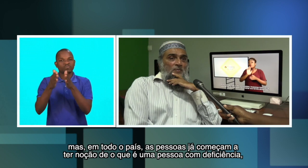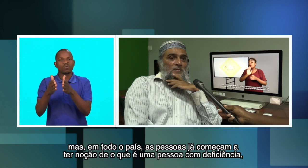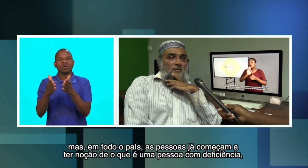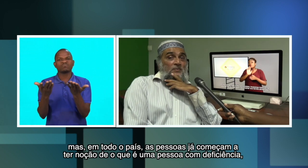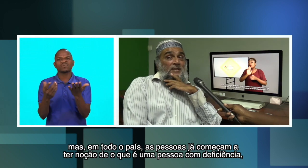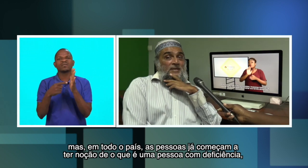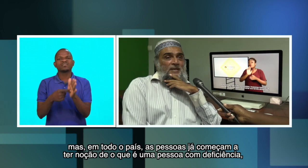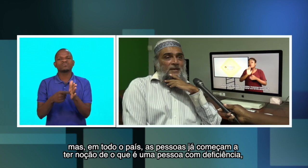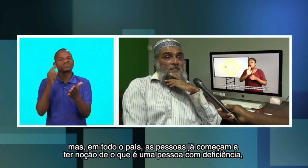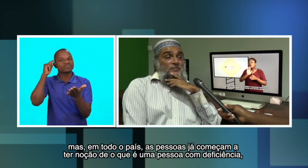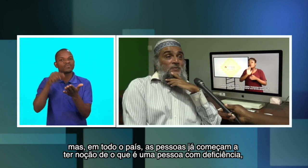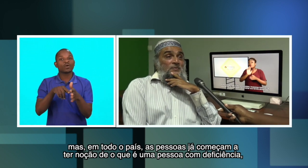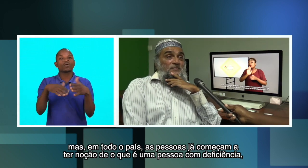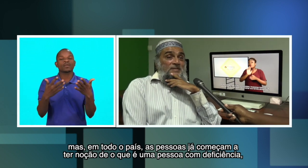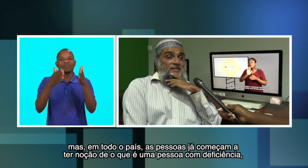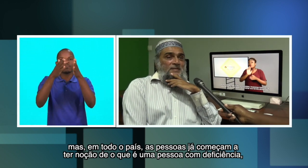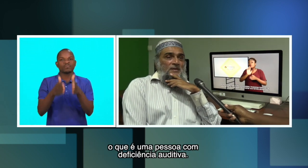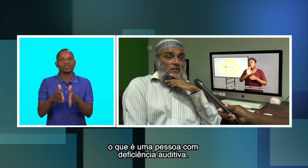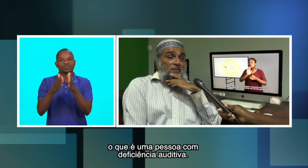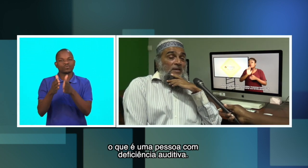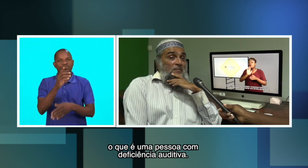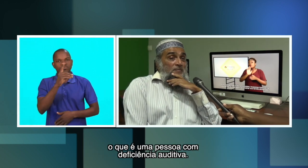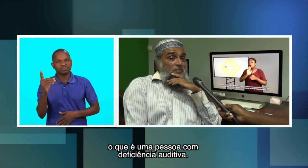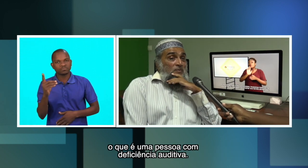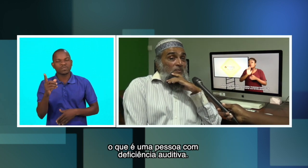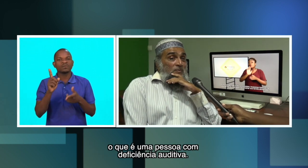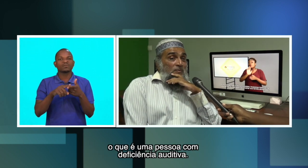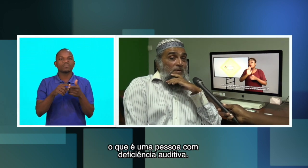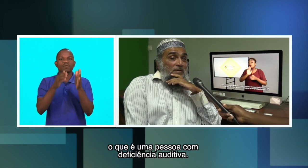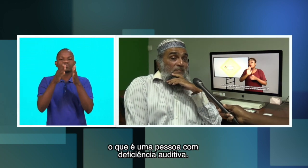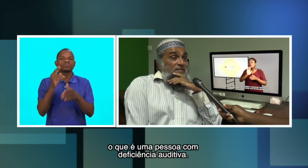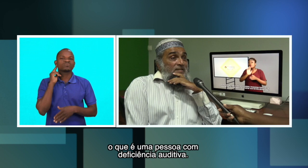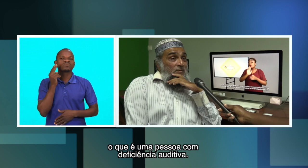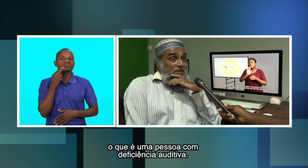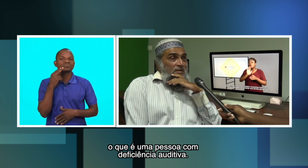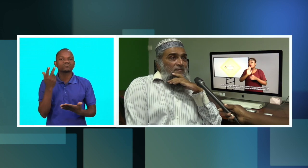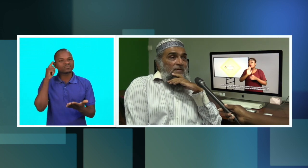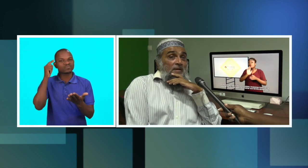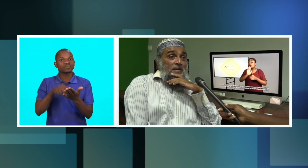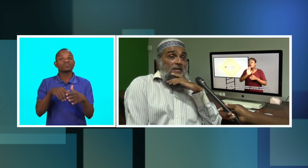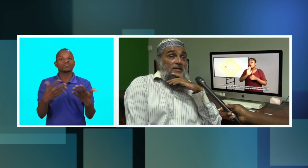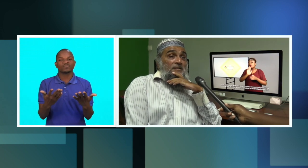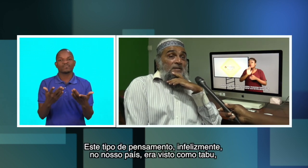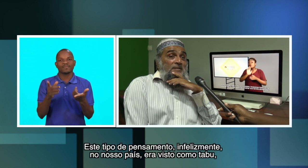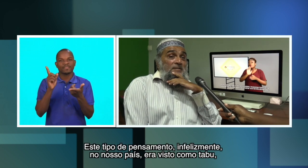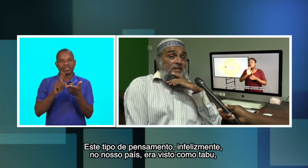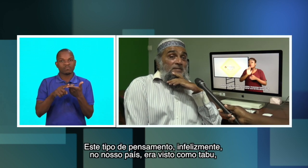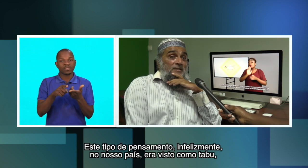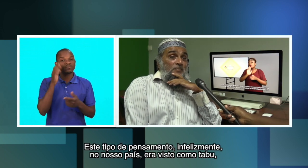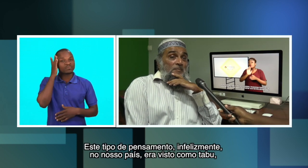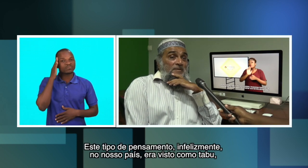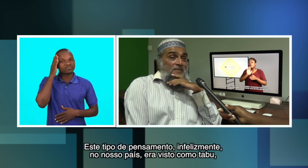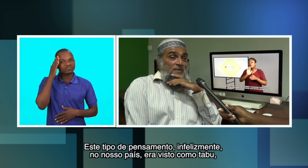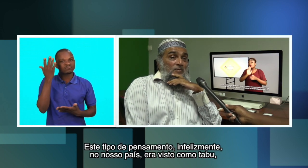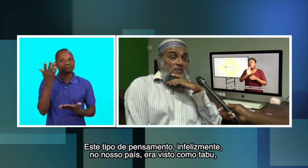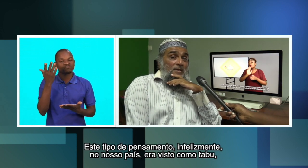noção o que é uma pessoa com deficiência, o que é uma pessoa com deficiência auditiva. E esse